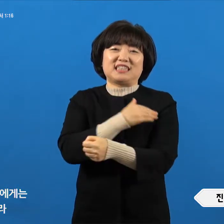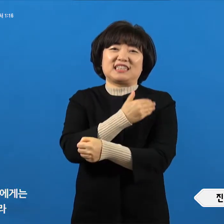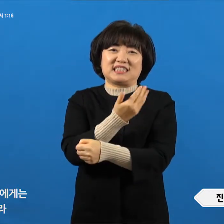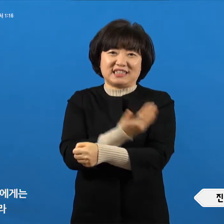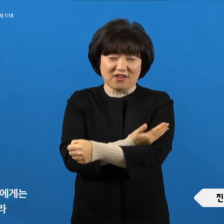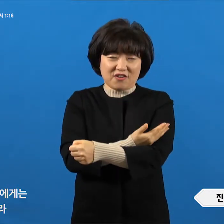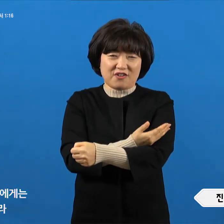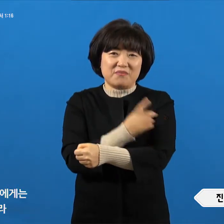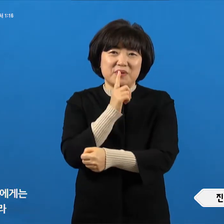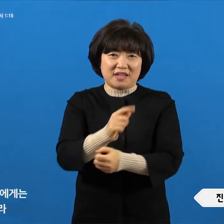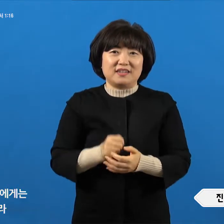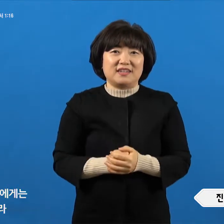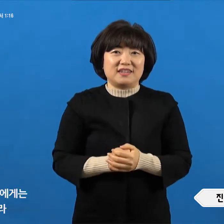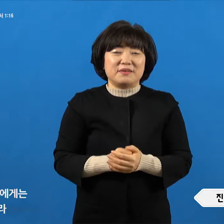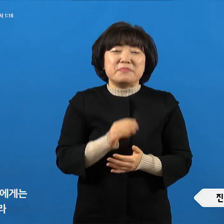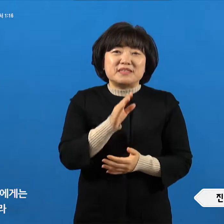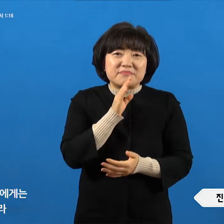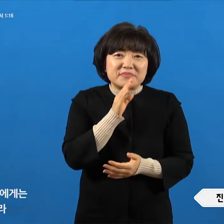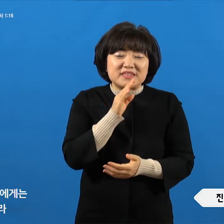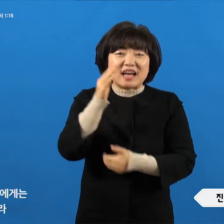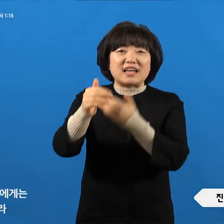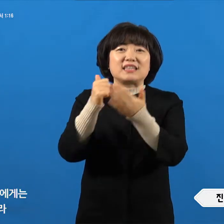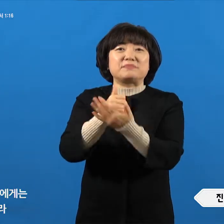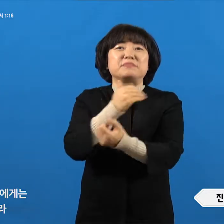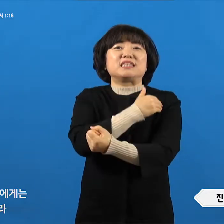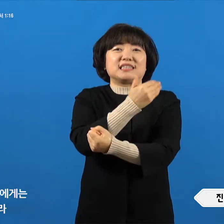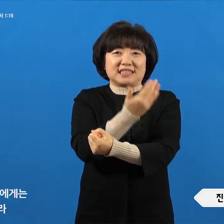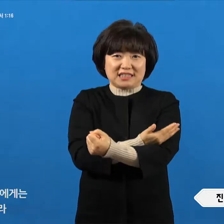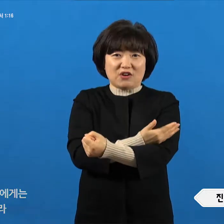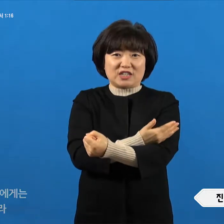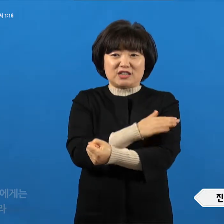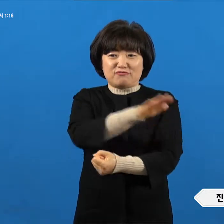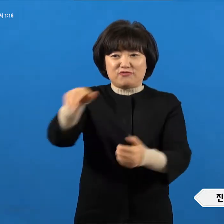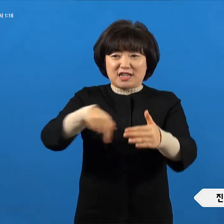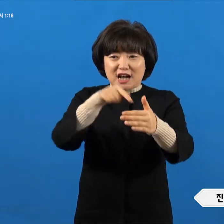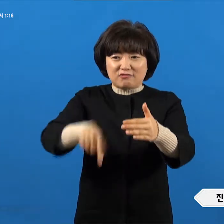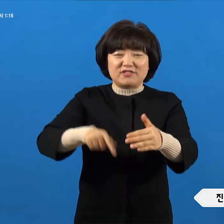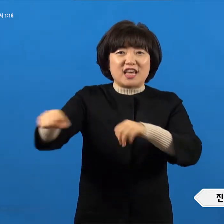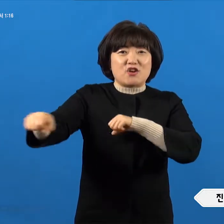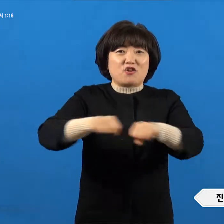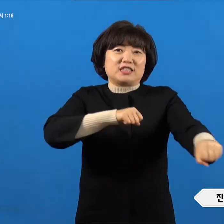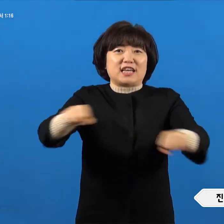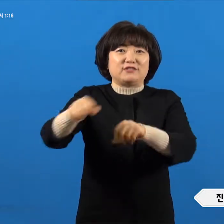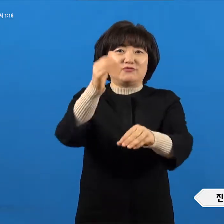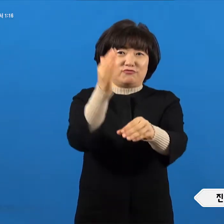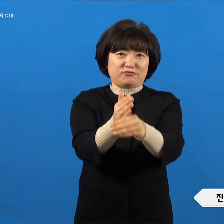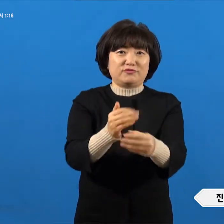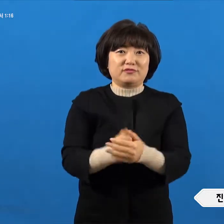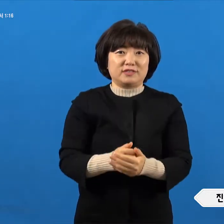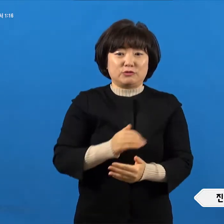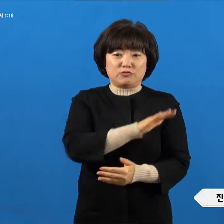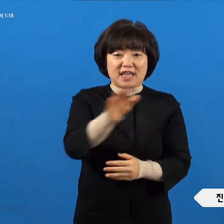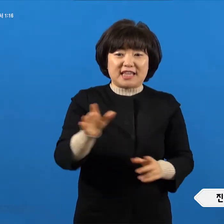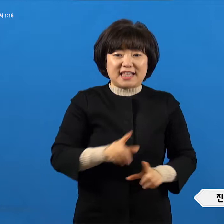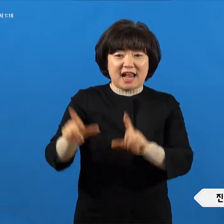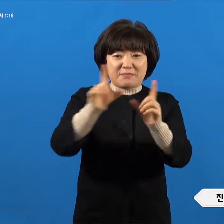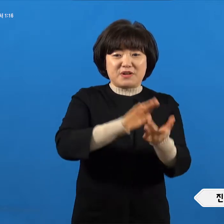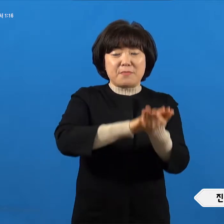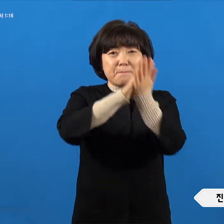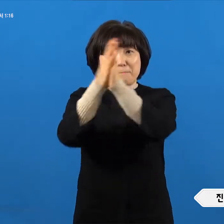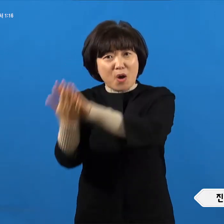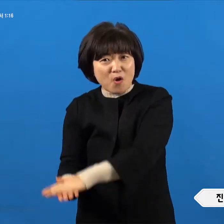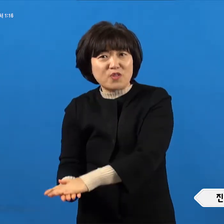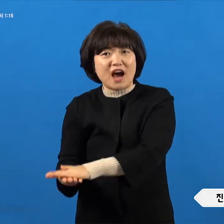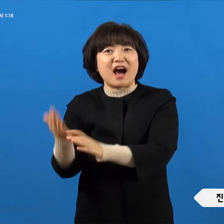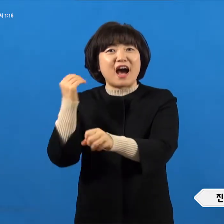하나님의 능력이 우리 가운데 복음을 통하여 역사하고 있습니다. 우리의 삶을 바뀌고 변화시키고